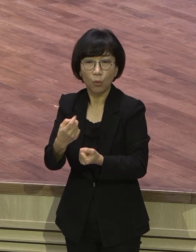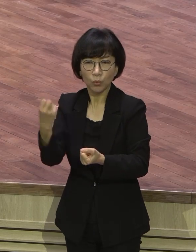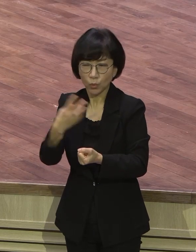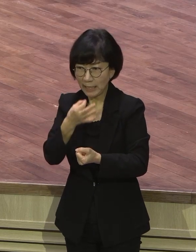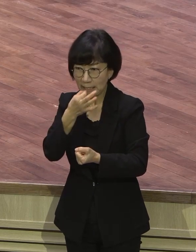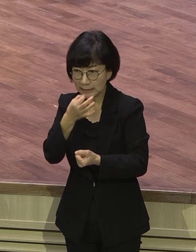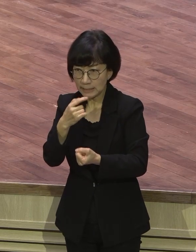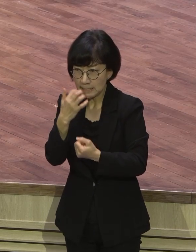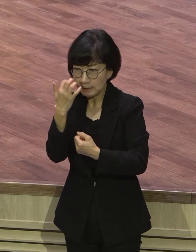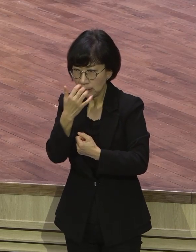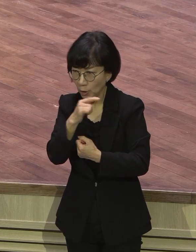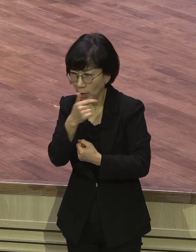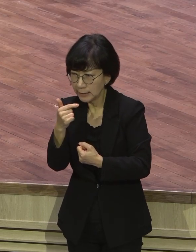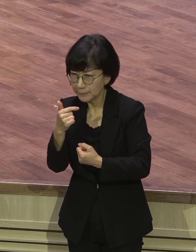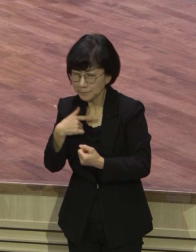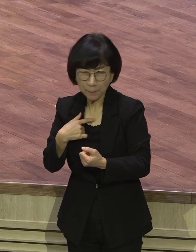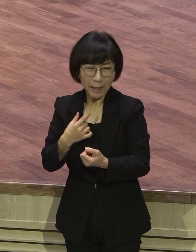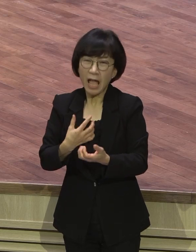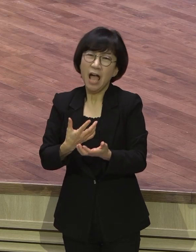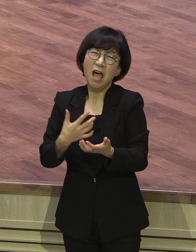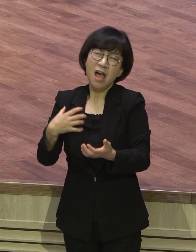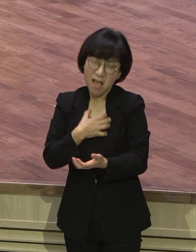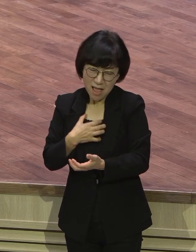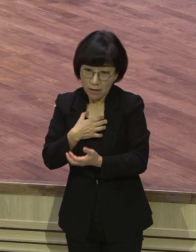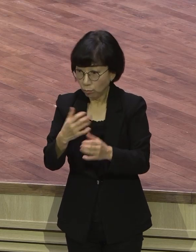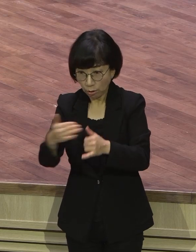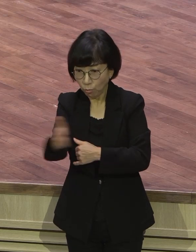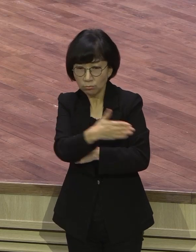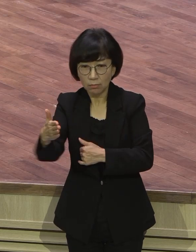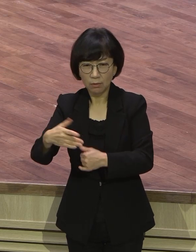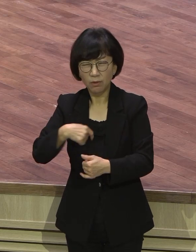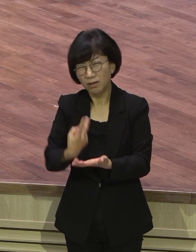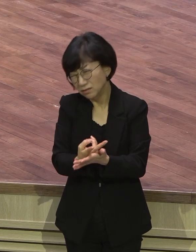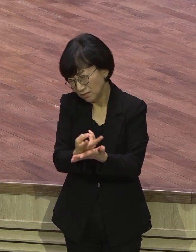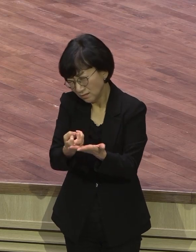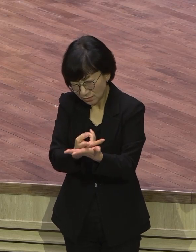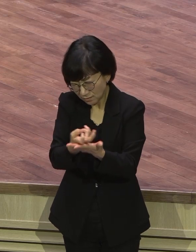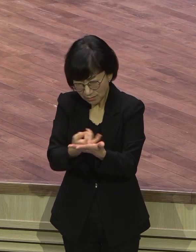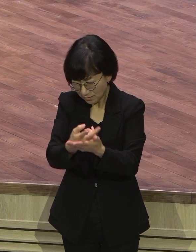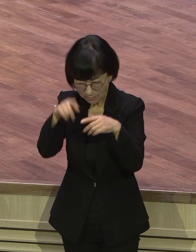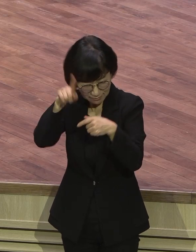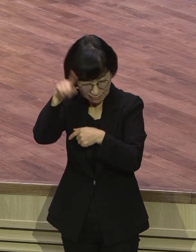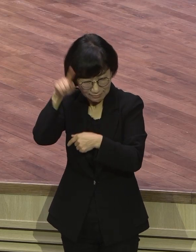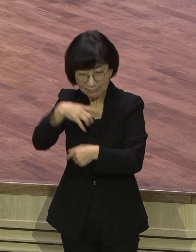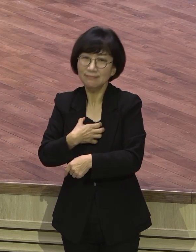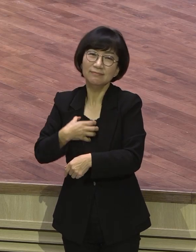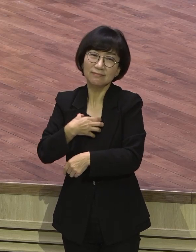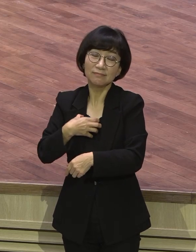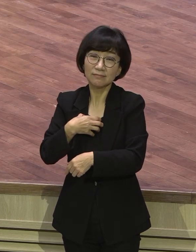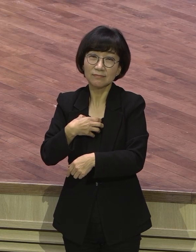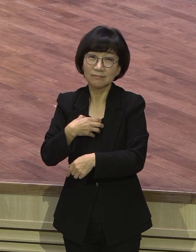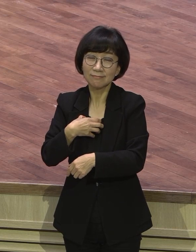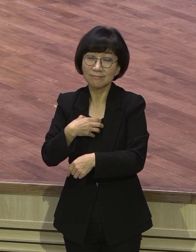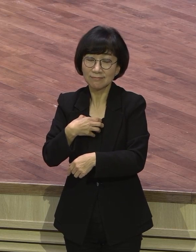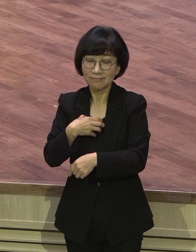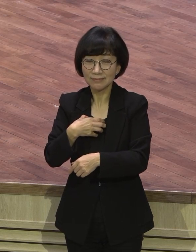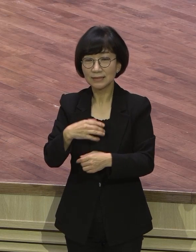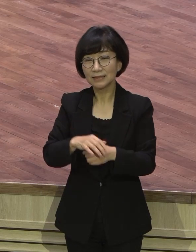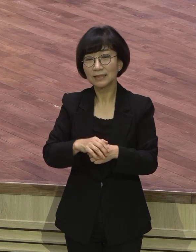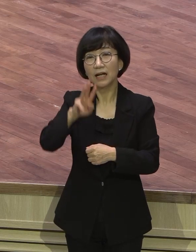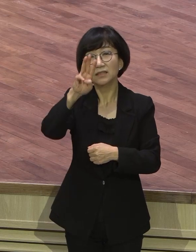막 끌어놓은 정욕 때문에 몸부림을 쳐 매일매일 밤마다 순간마다 이렇게